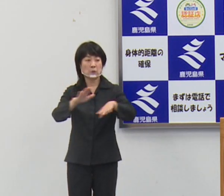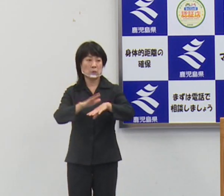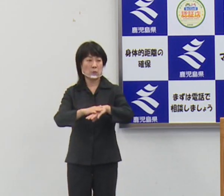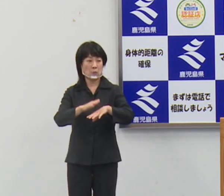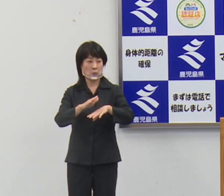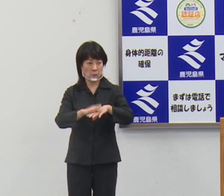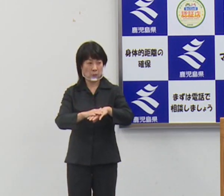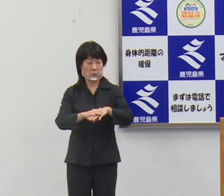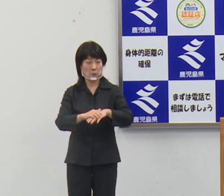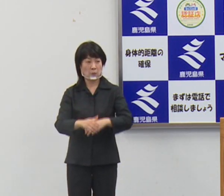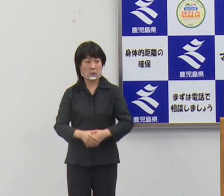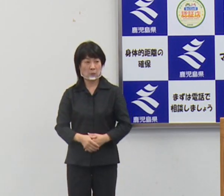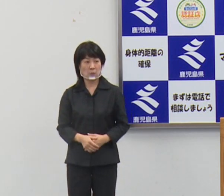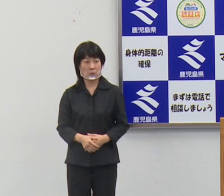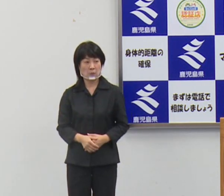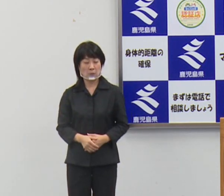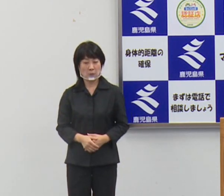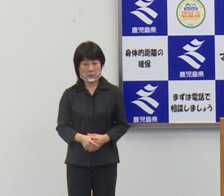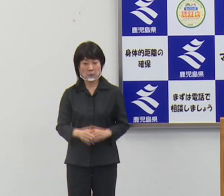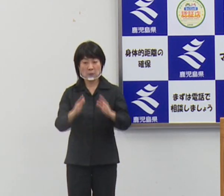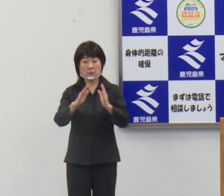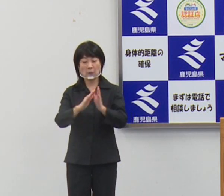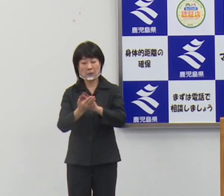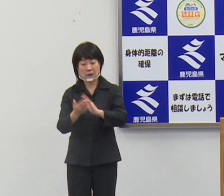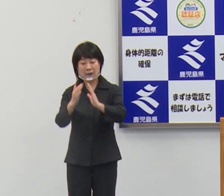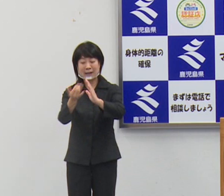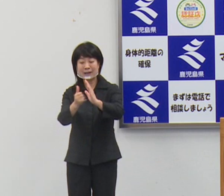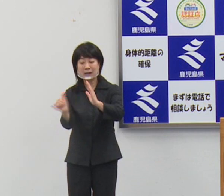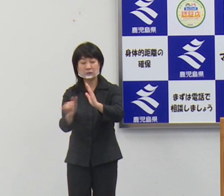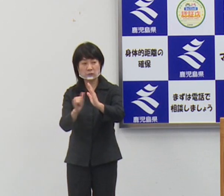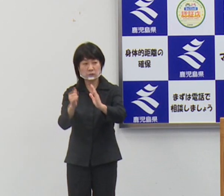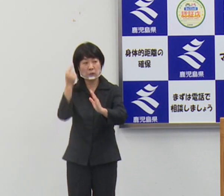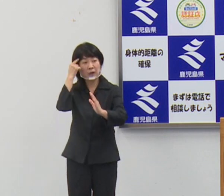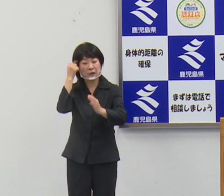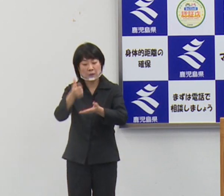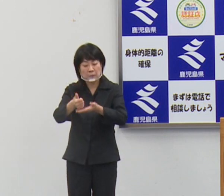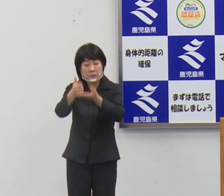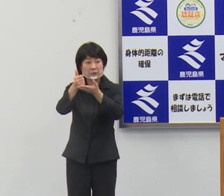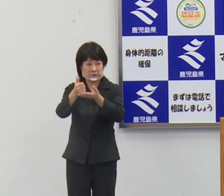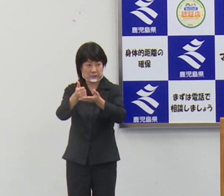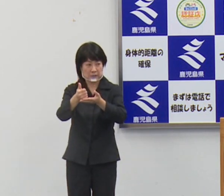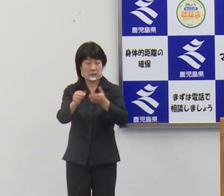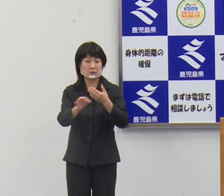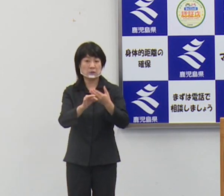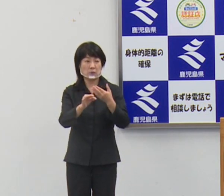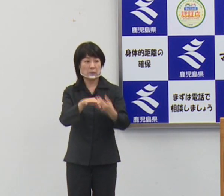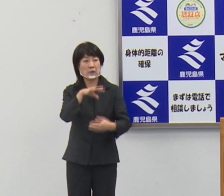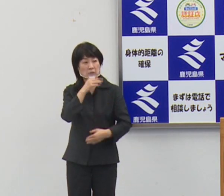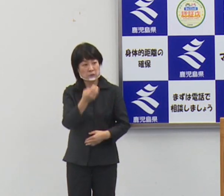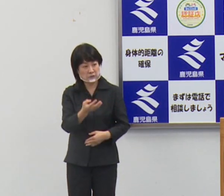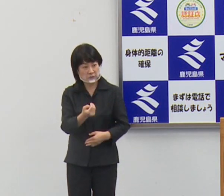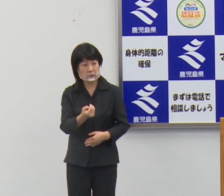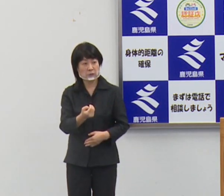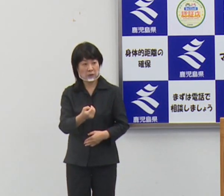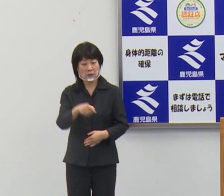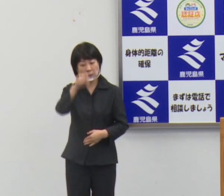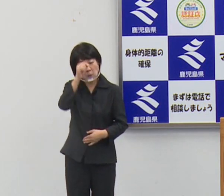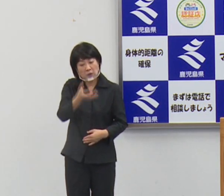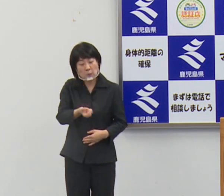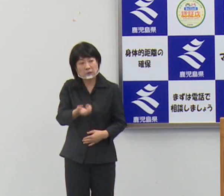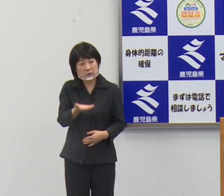ご遺族の意向を、前提として発表されていらっしゃって、例えば年代ですとか基礎疾患があったかどうかと